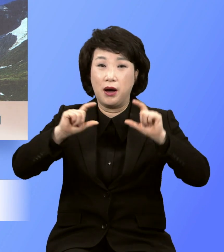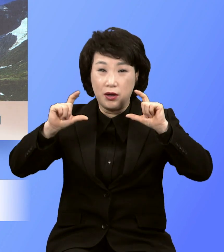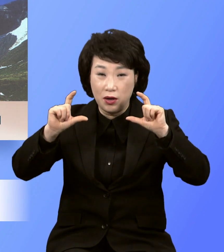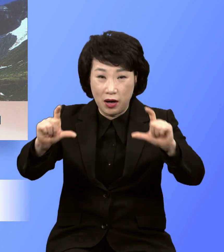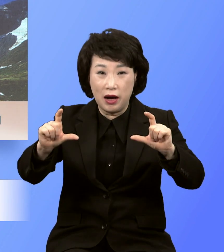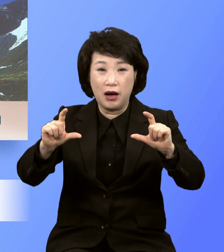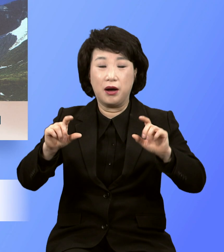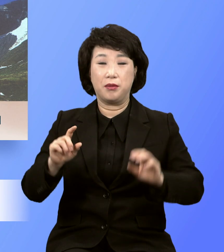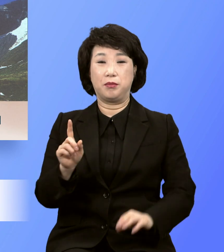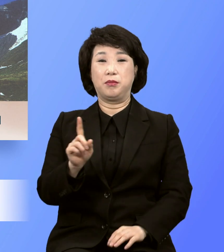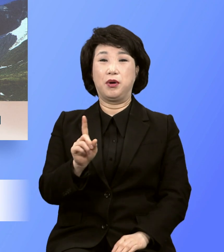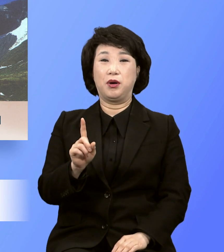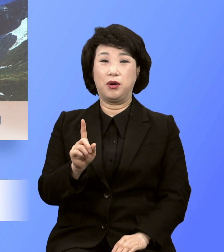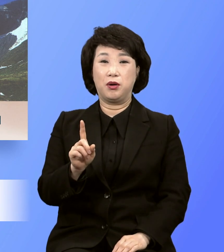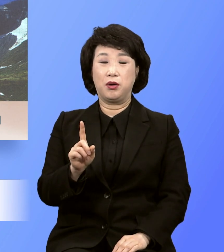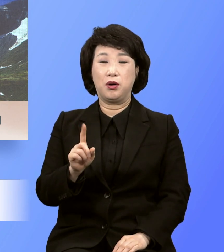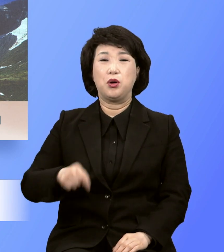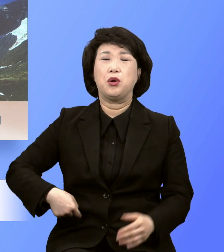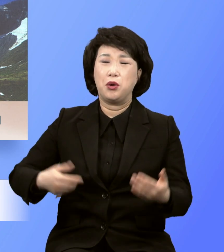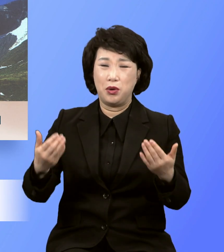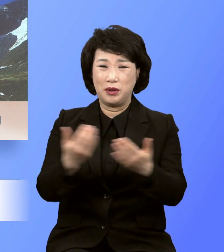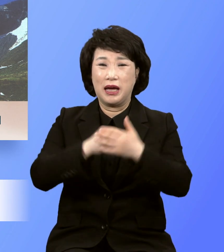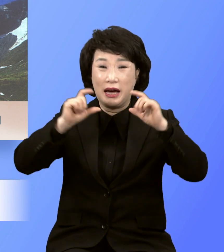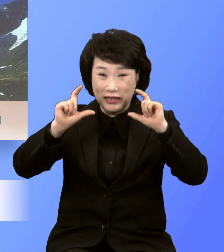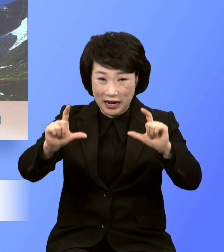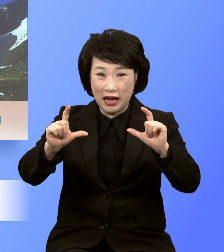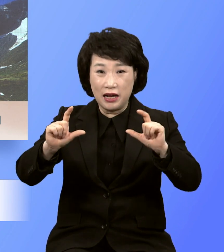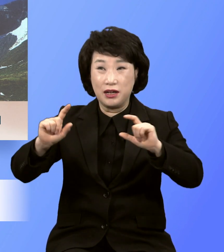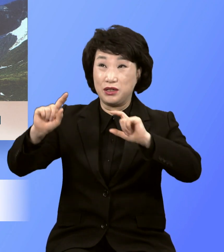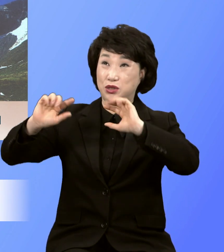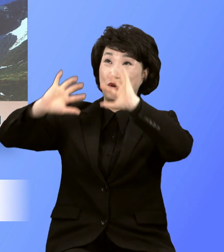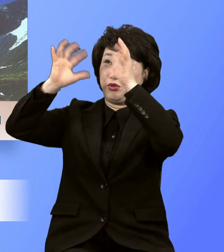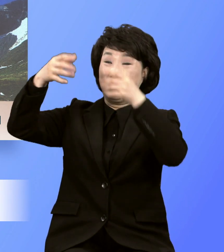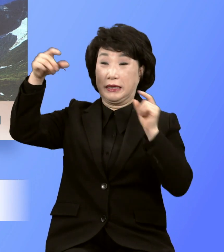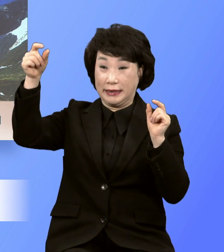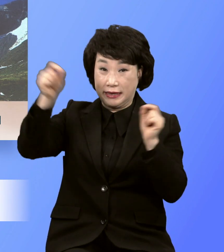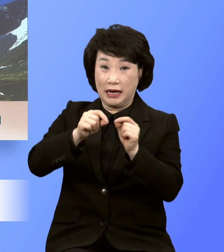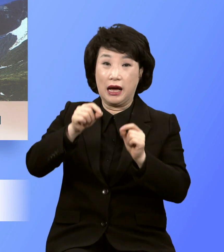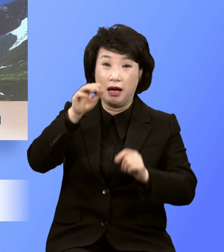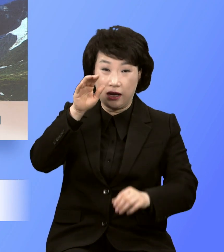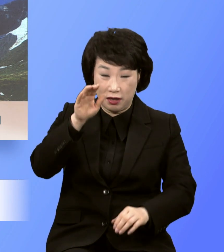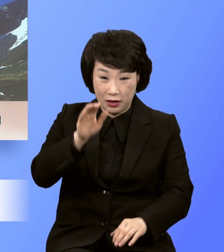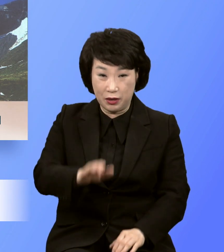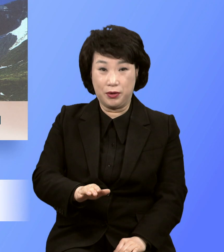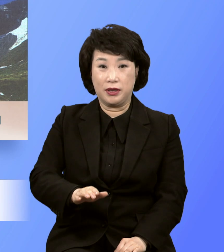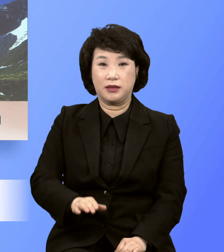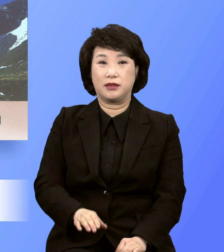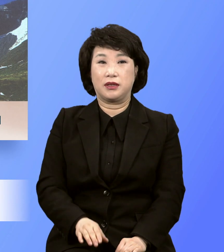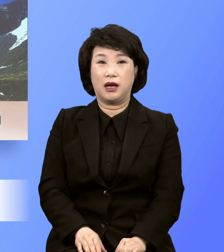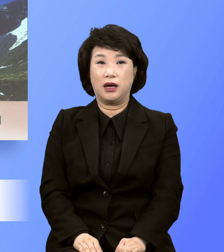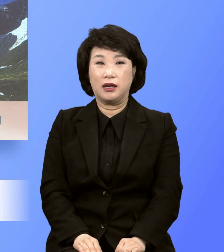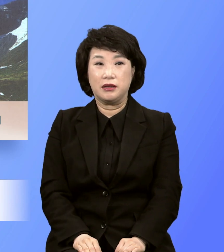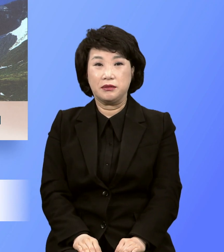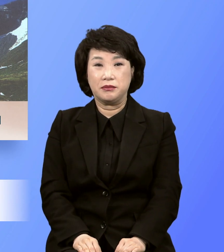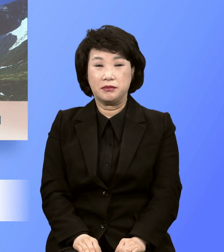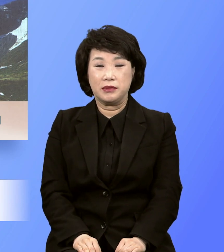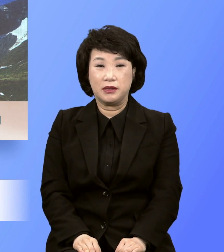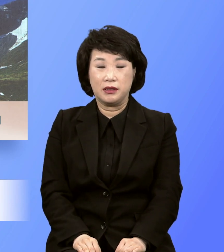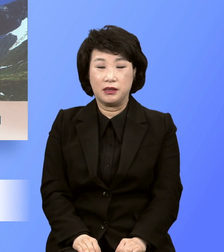비로소 전파하여 가라사대 회개하라 천국이